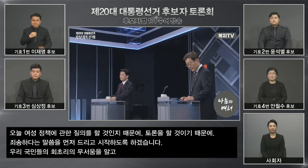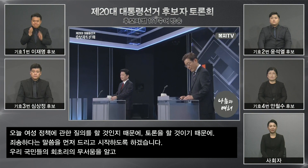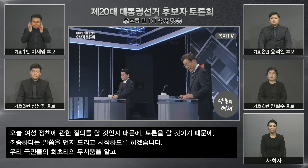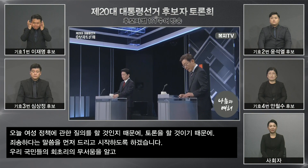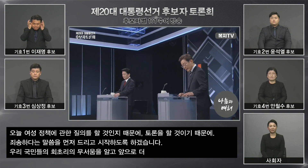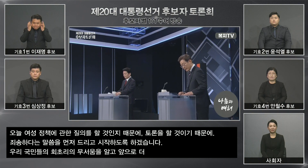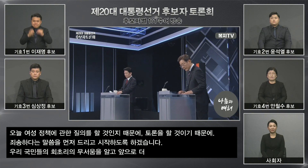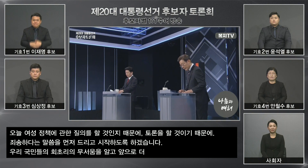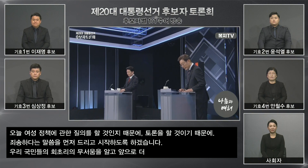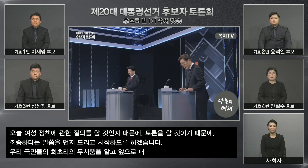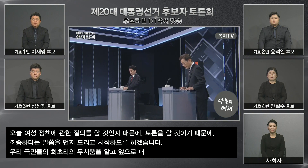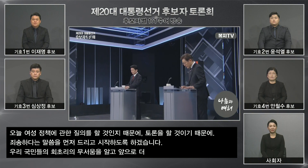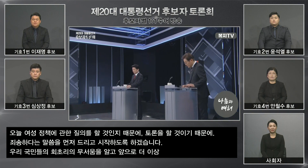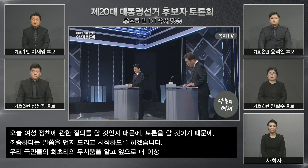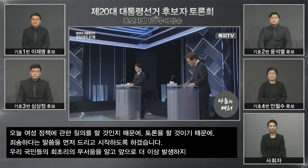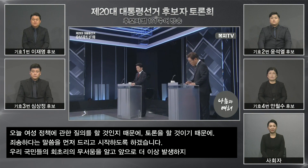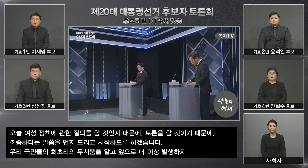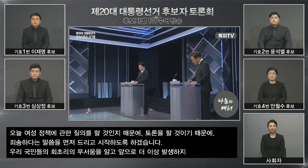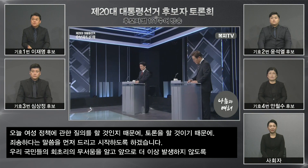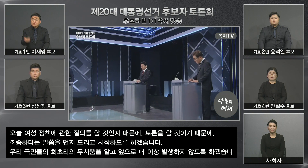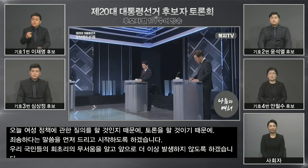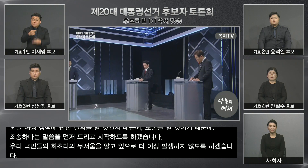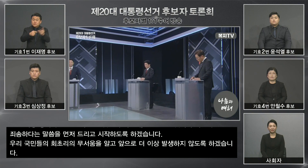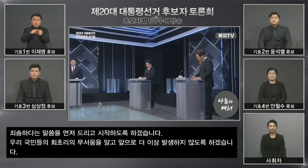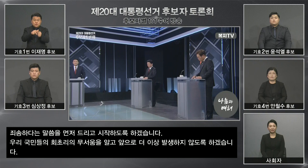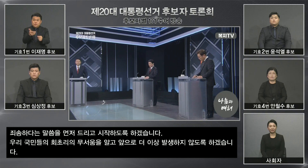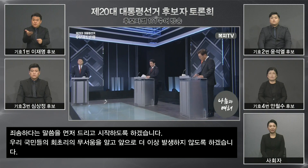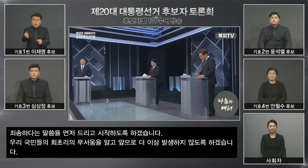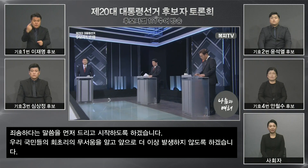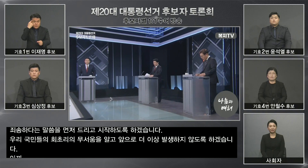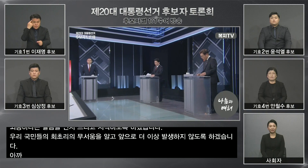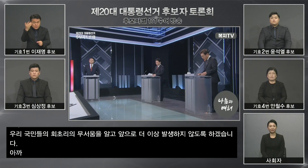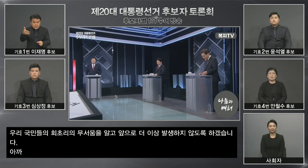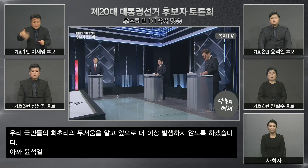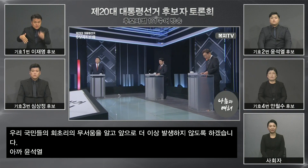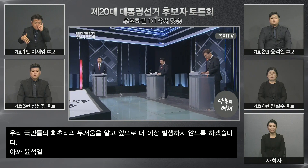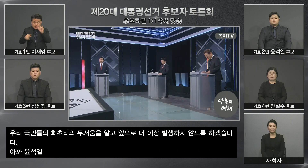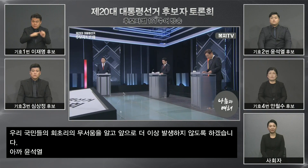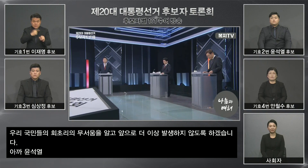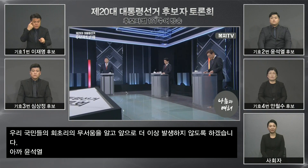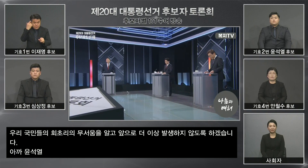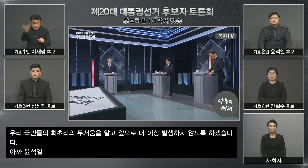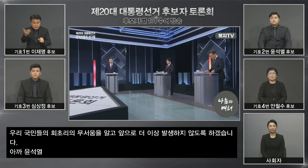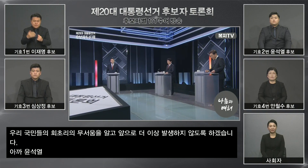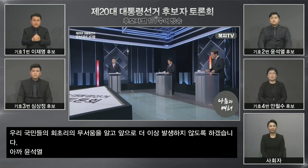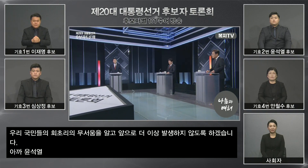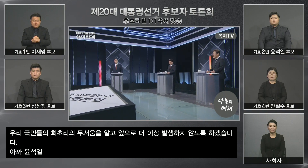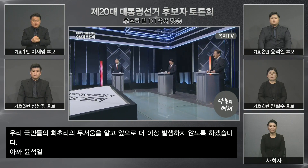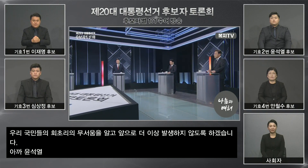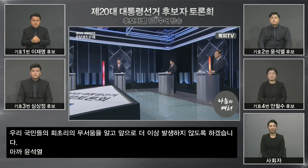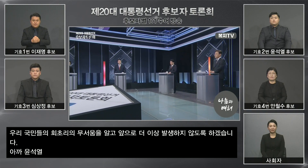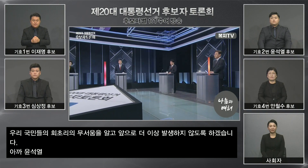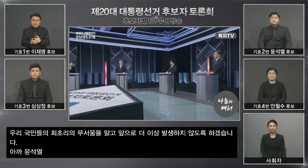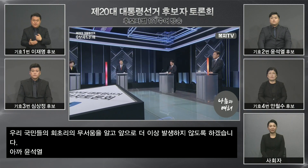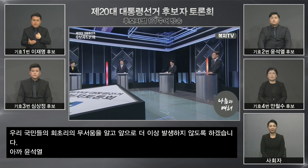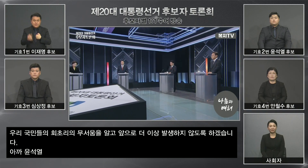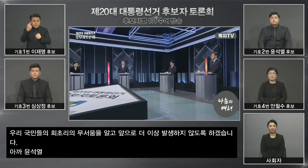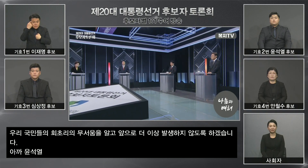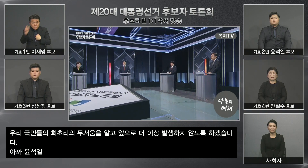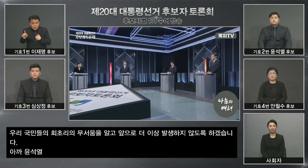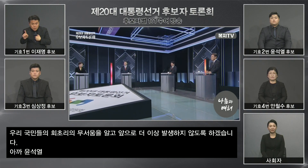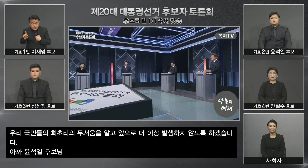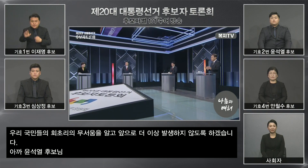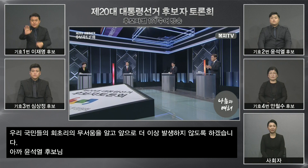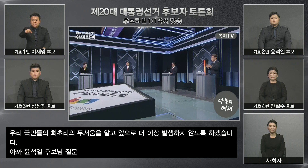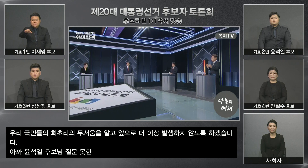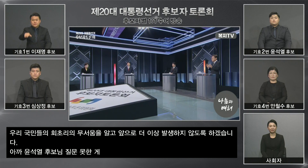하겠습니다. 아까 윤석열 후보님 제가 질문하다 못한 게 있어서 그것부터 먼저 하겠습니다. 제가 아까 여쭤본 것은